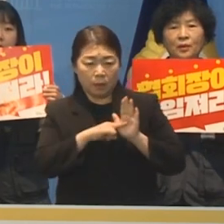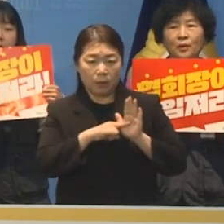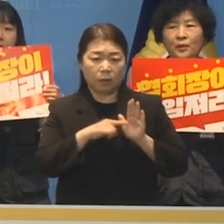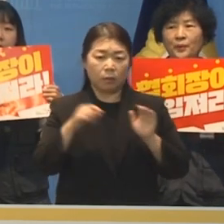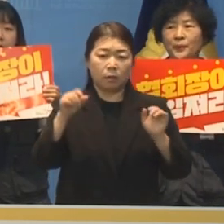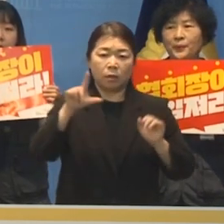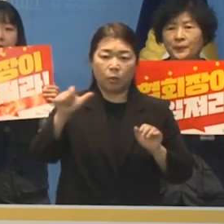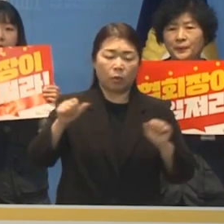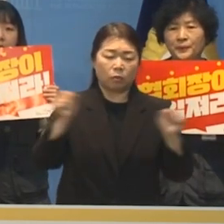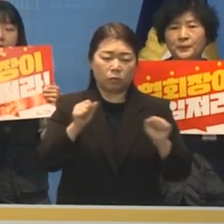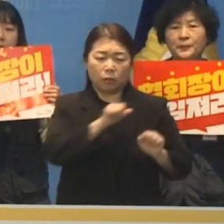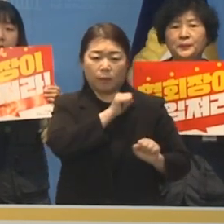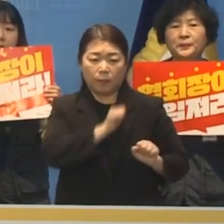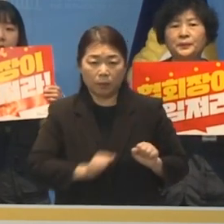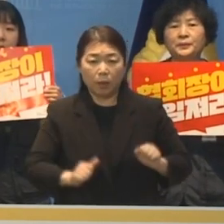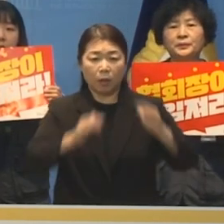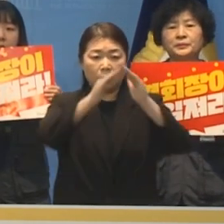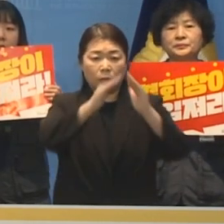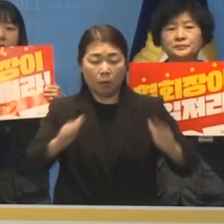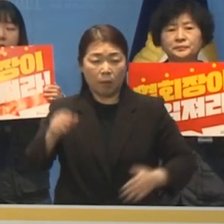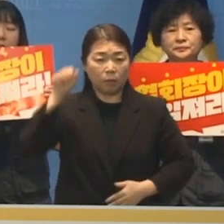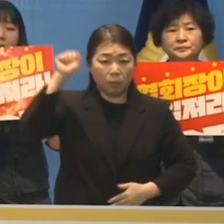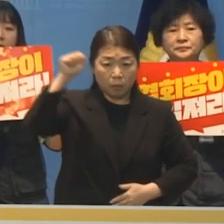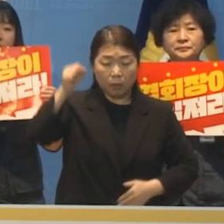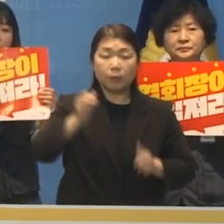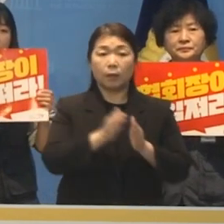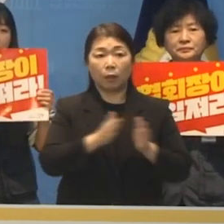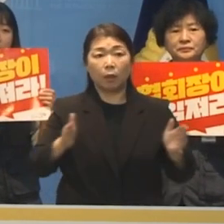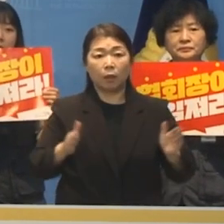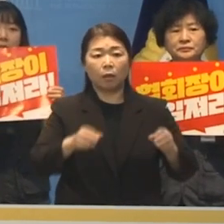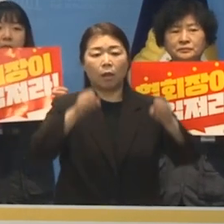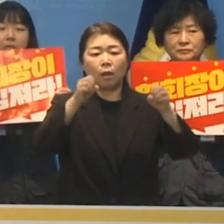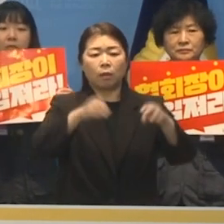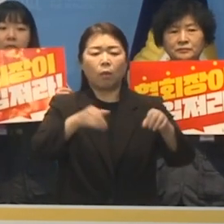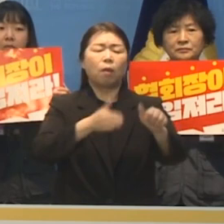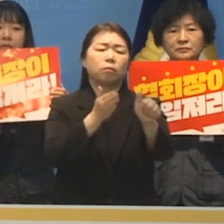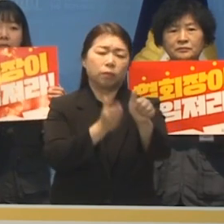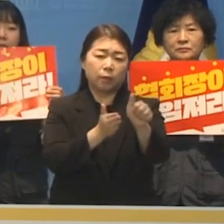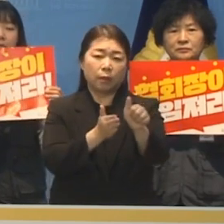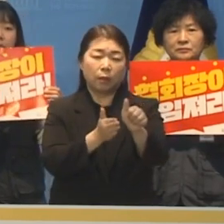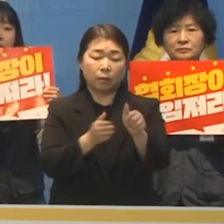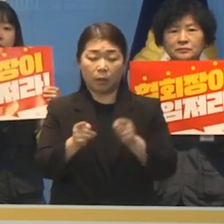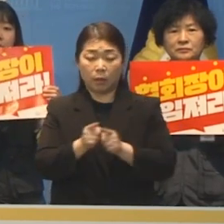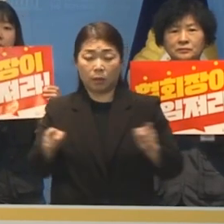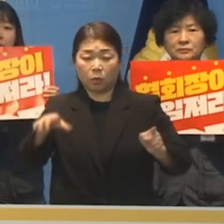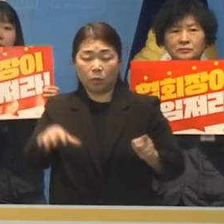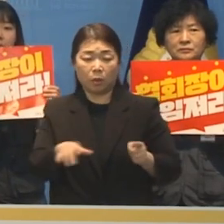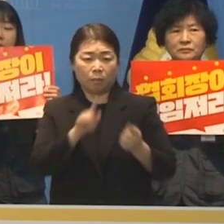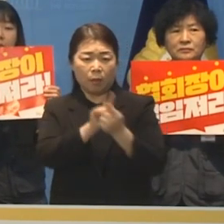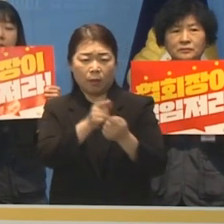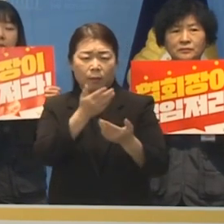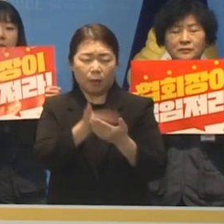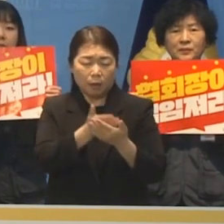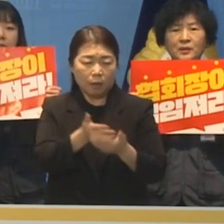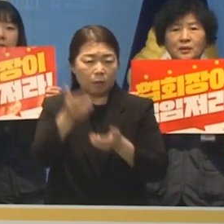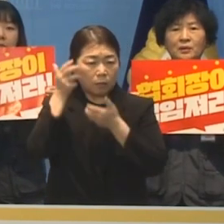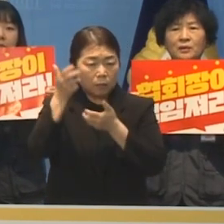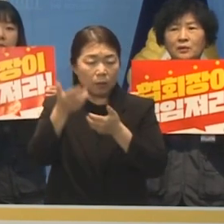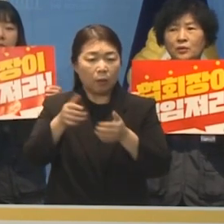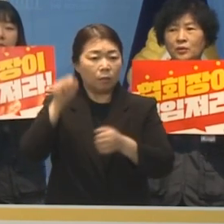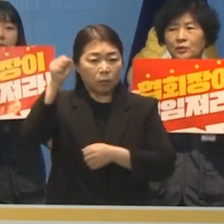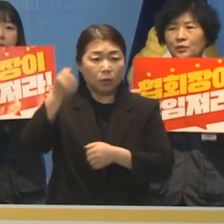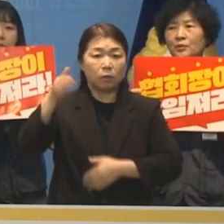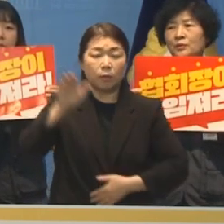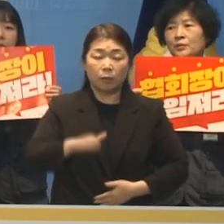농성을 시작했고, 제발 대화만이라도 해달라 본관 1층 로비에서 농성하고 있는데, 이 협회는 사설